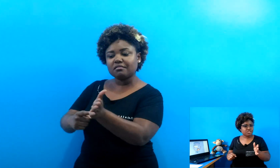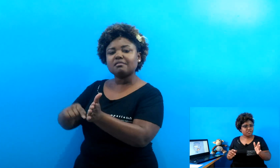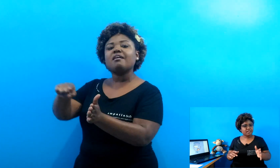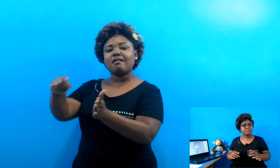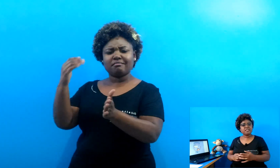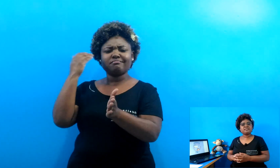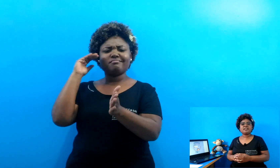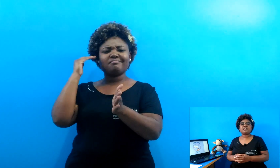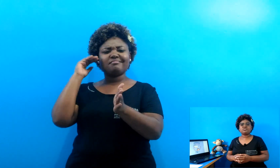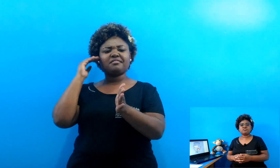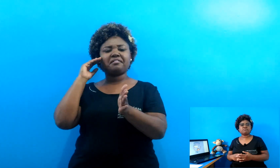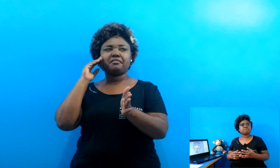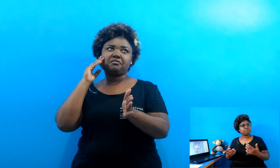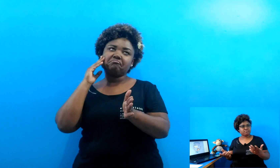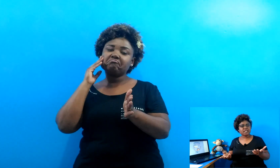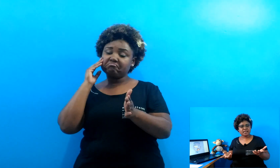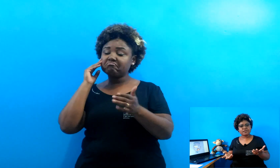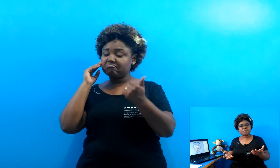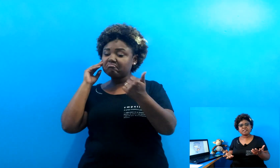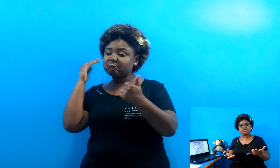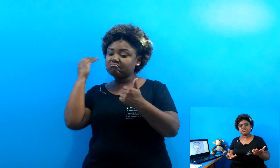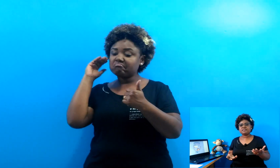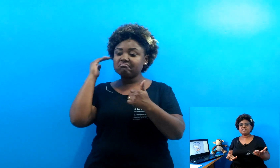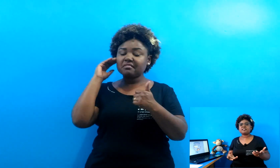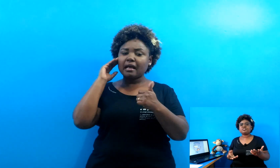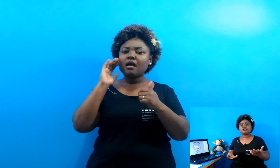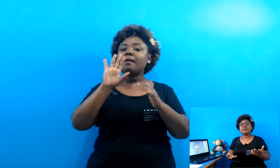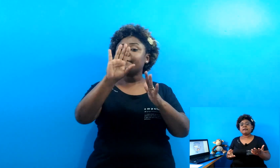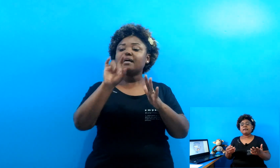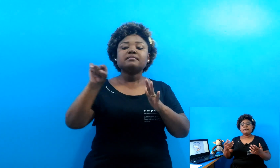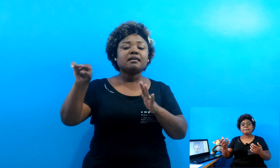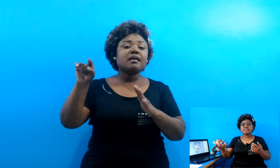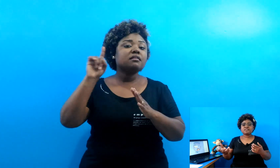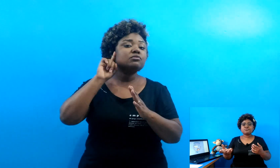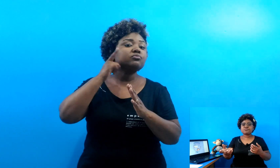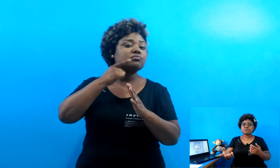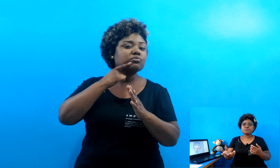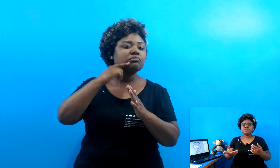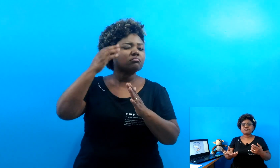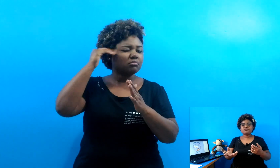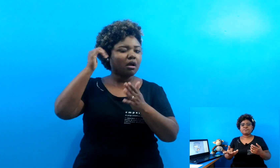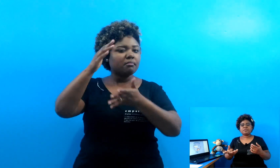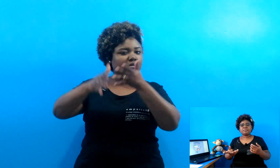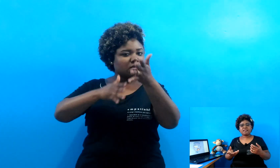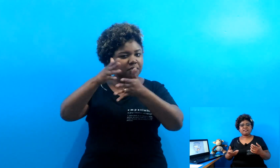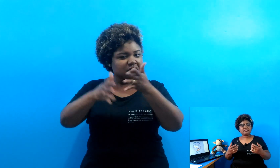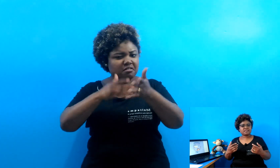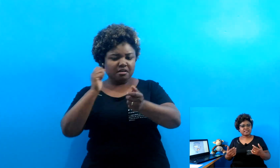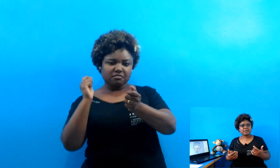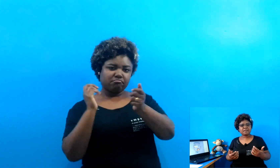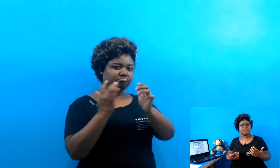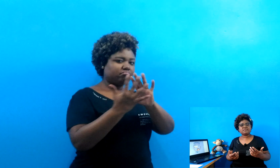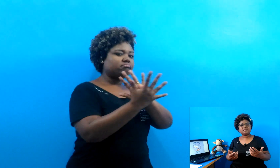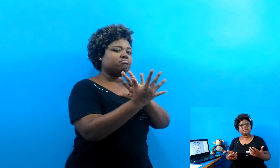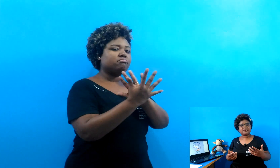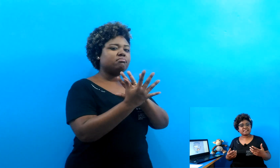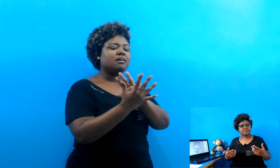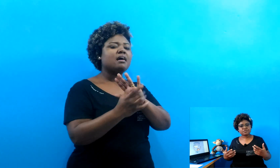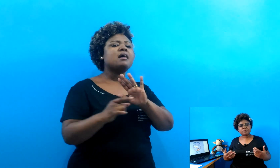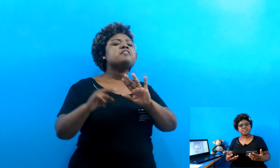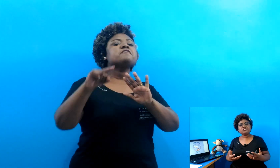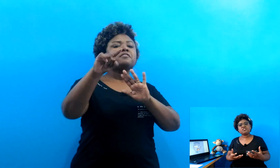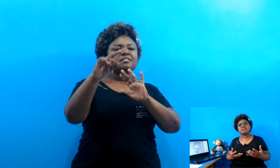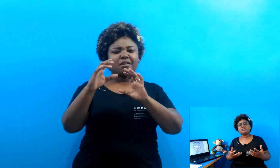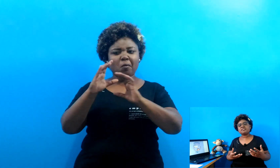um bilhetinho, ele me entende. E realmente entende. Mas se o surdo da sua família sabe a língua de